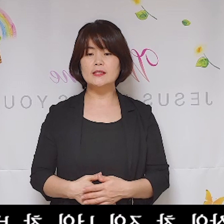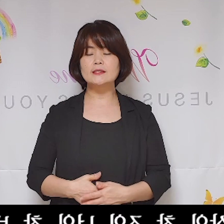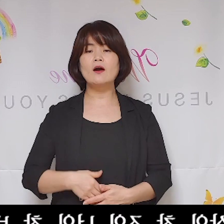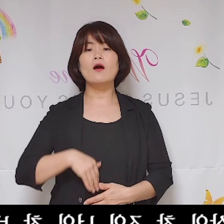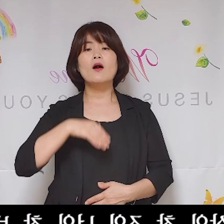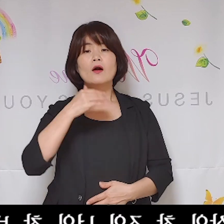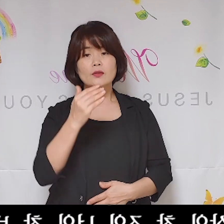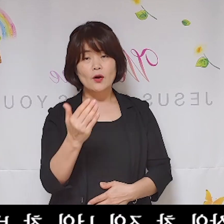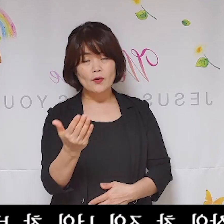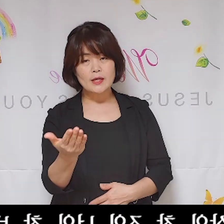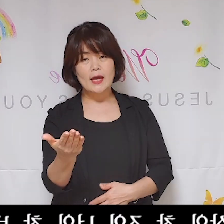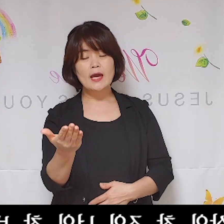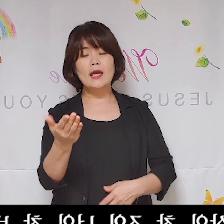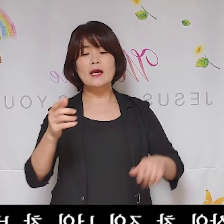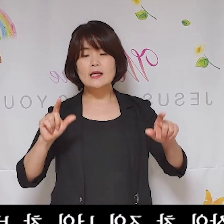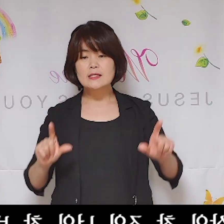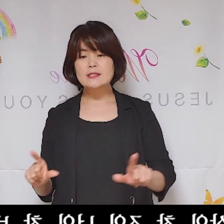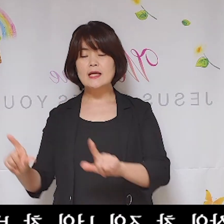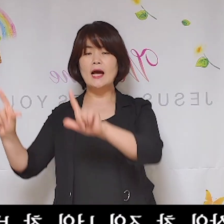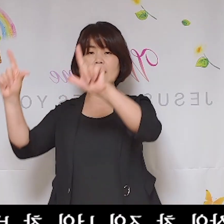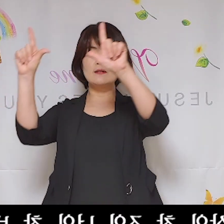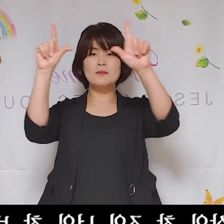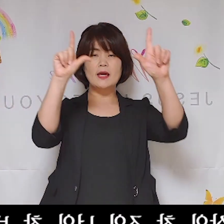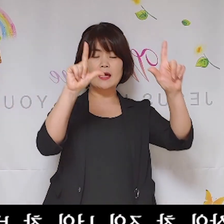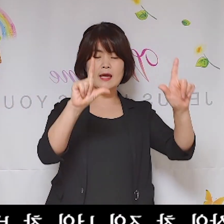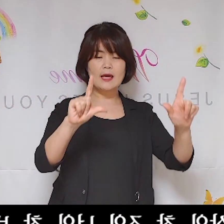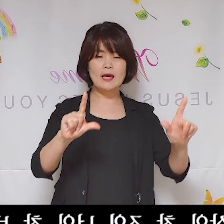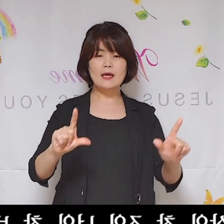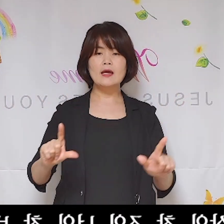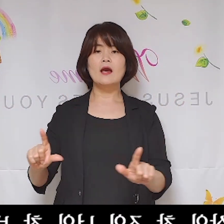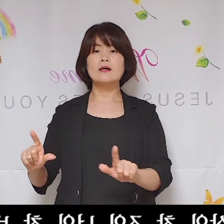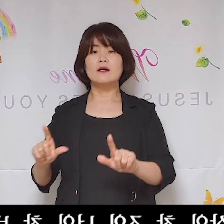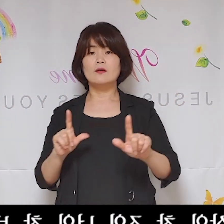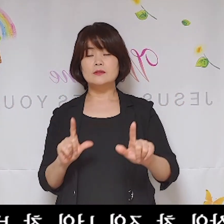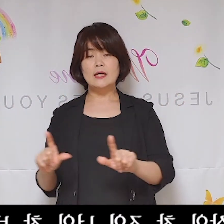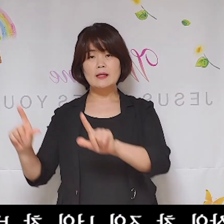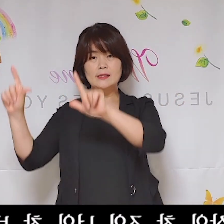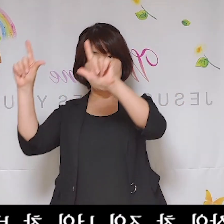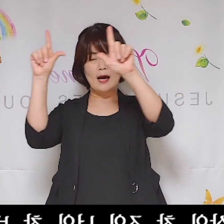그래서 너의 삶에 살다